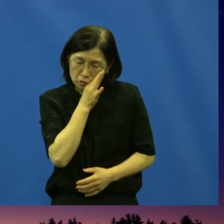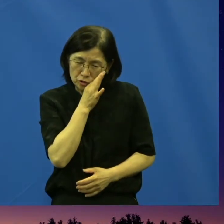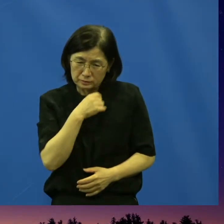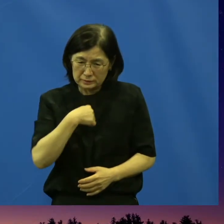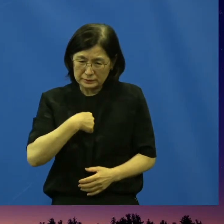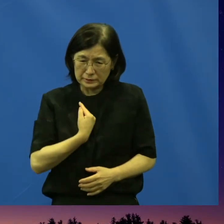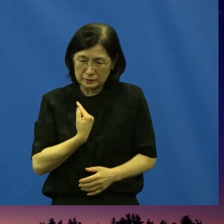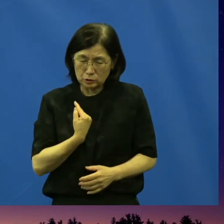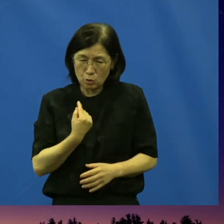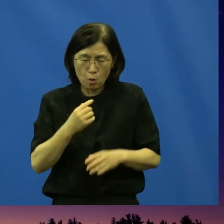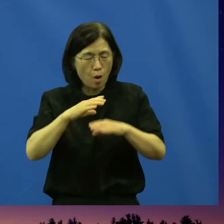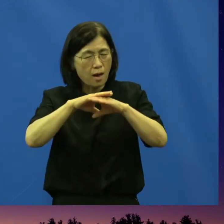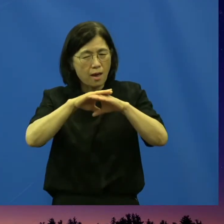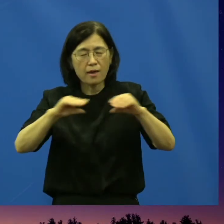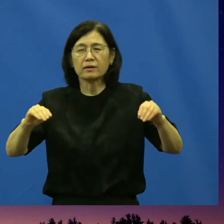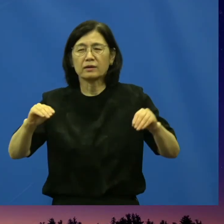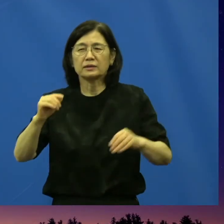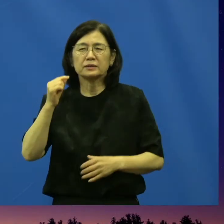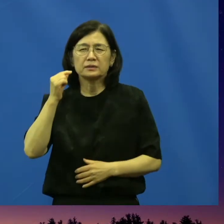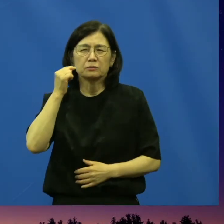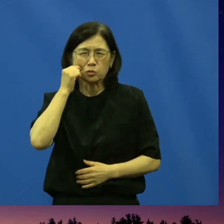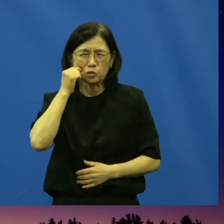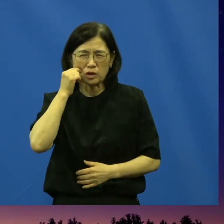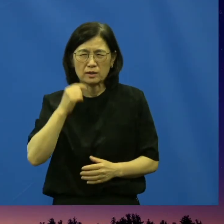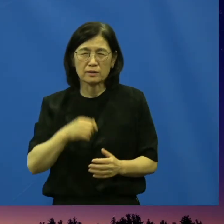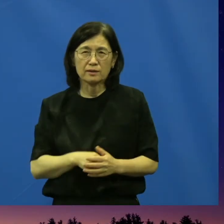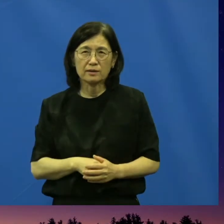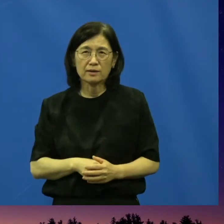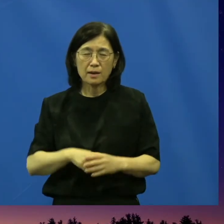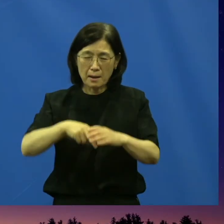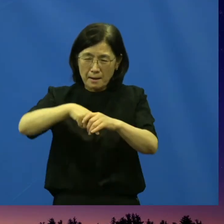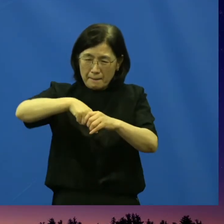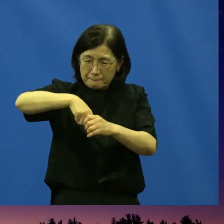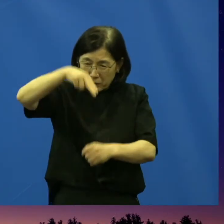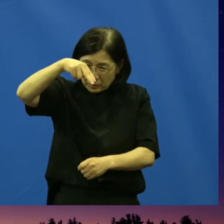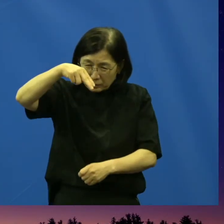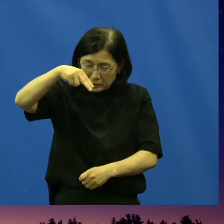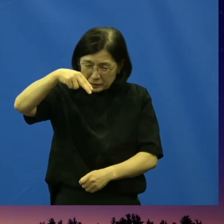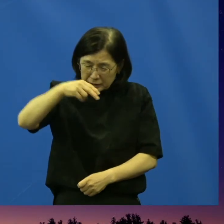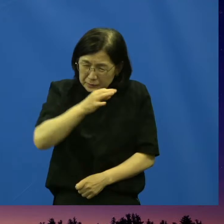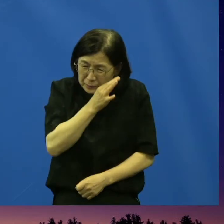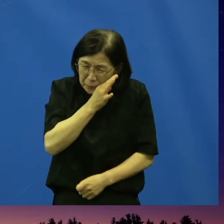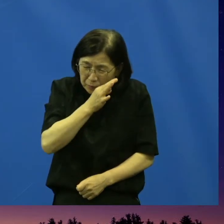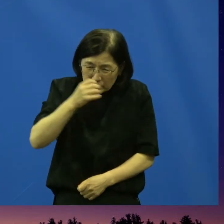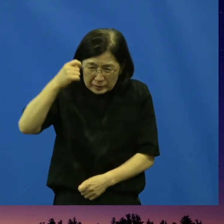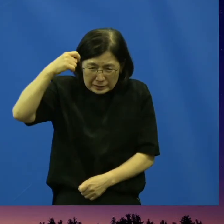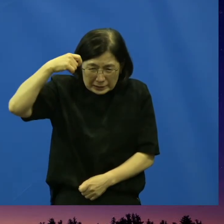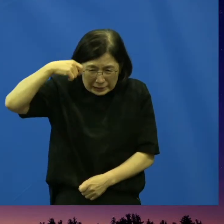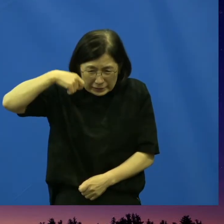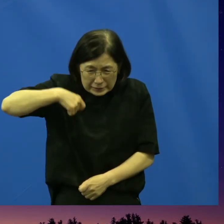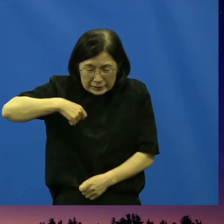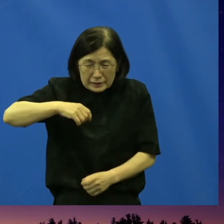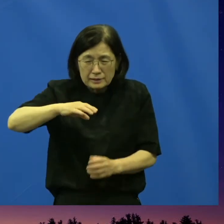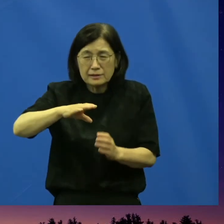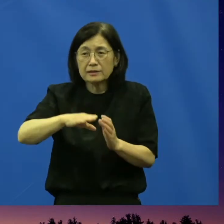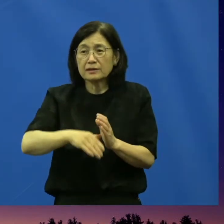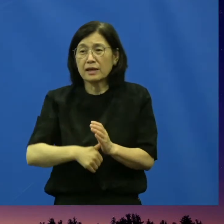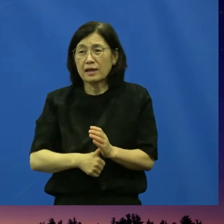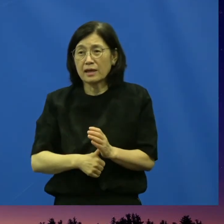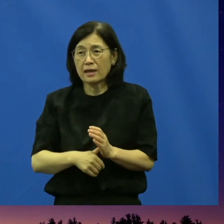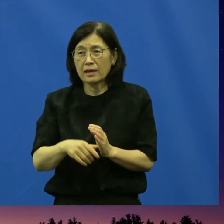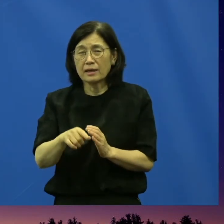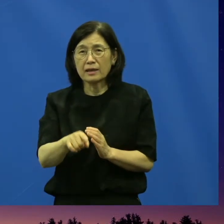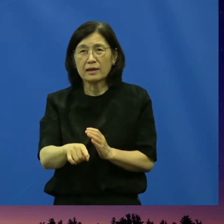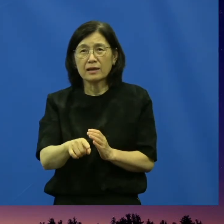없어요. 벌거벗었다라고 하는 것을 느끼는 순간 이 벌거벗음의 이 수치를 내가 어떻게 해결해야 할 건가? 이게 인류 역사의